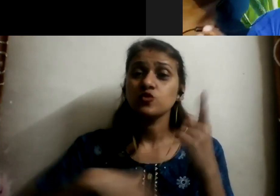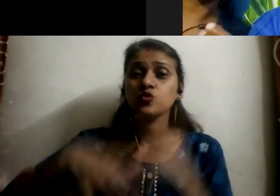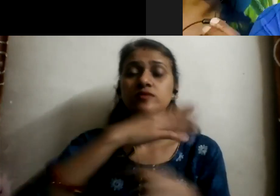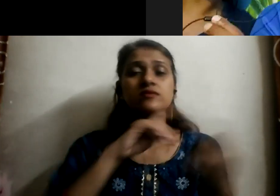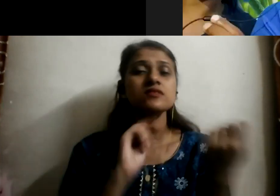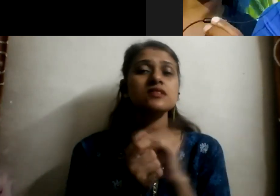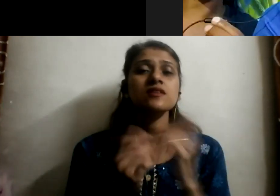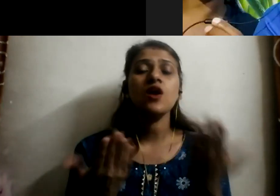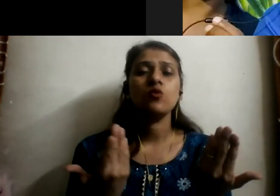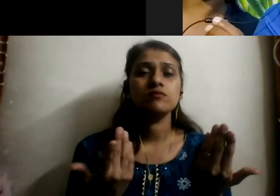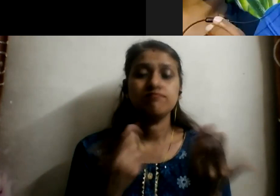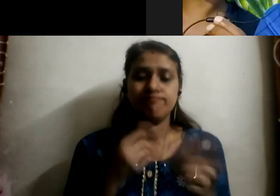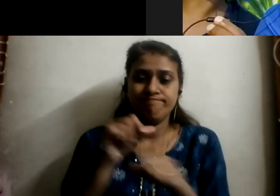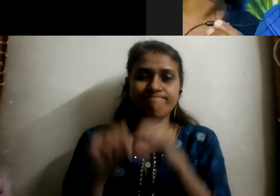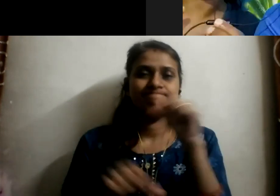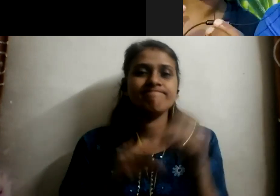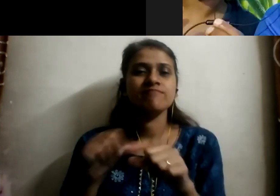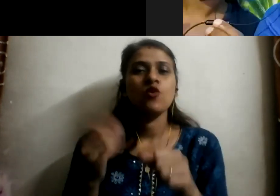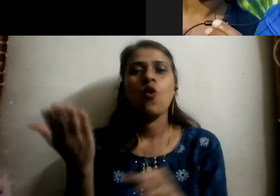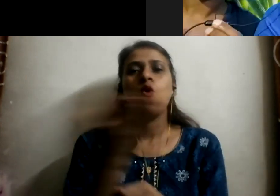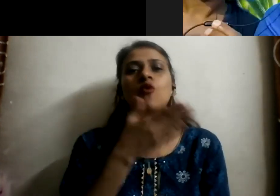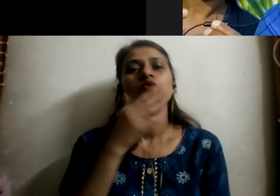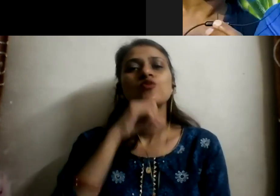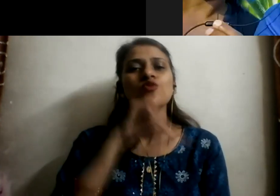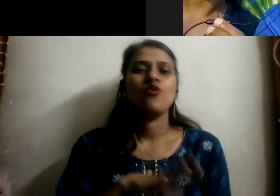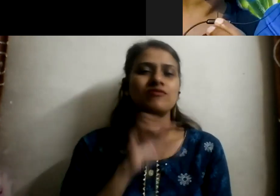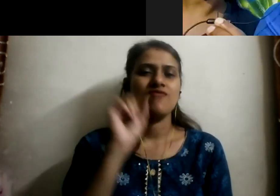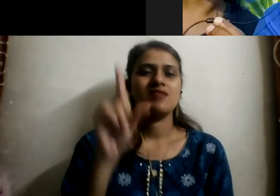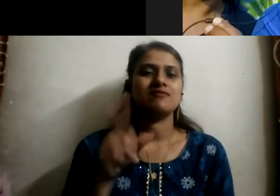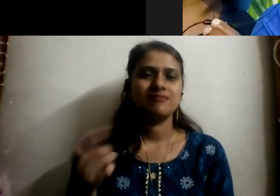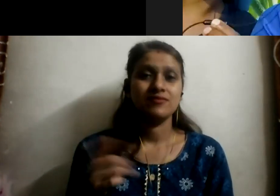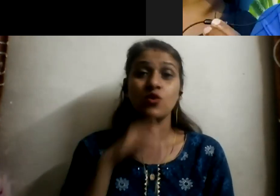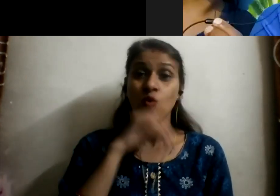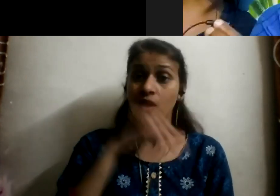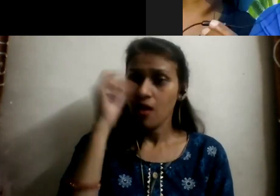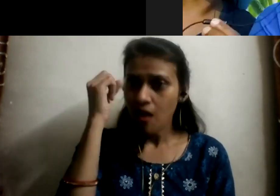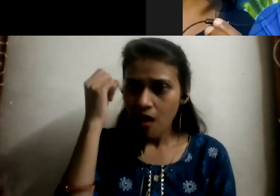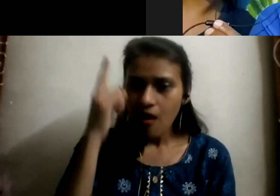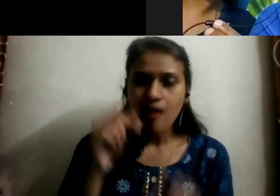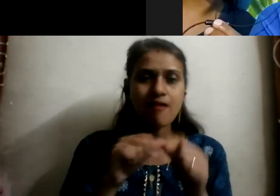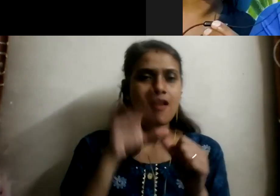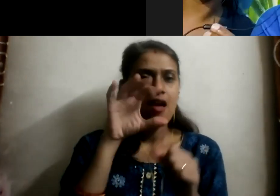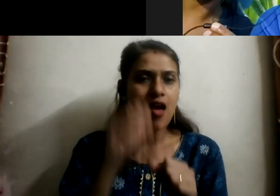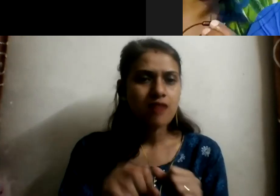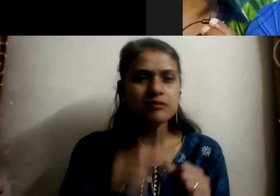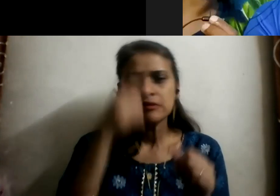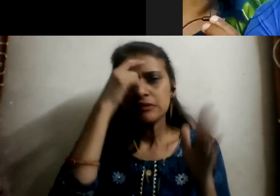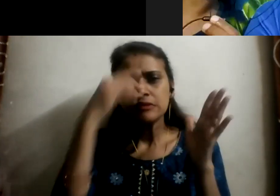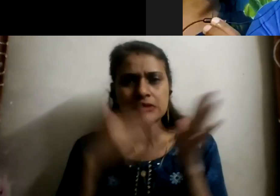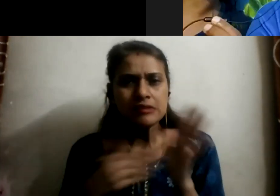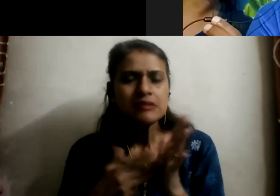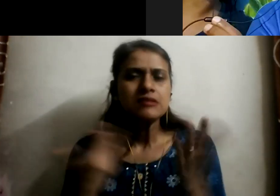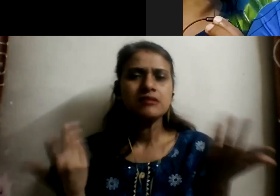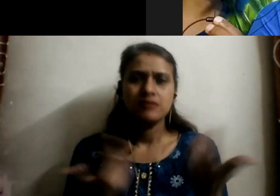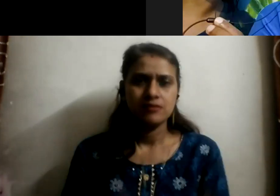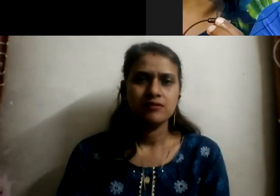एन इनिशियल स्टेप टू बी टेकन बाय यूथ ओनली should understand the accessibility that we are facing, the problems that we are